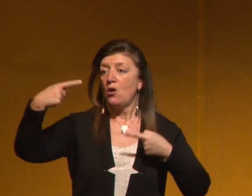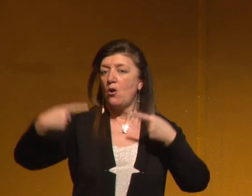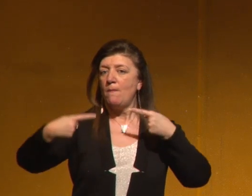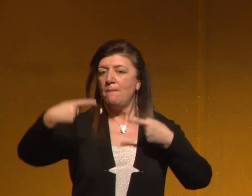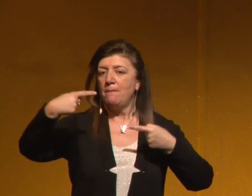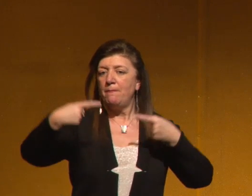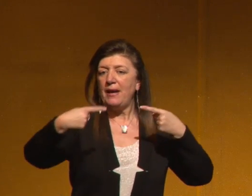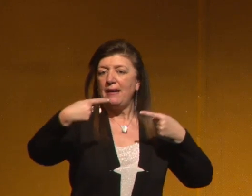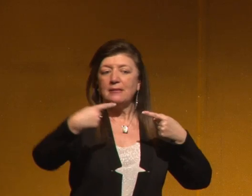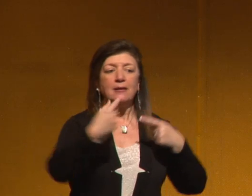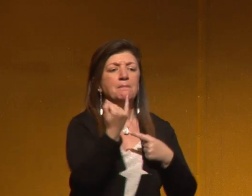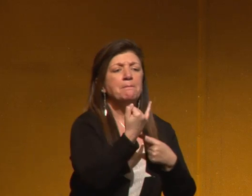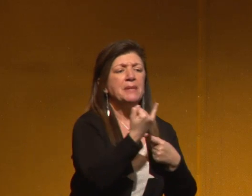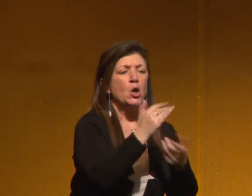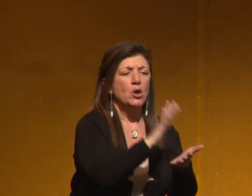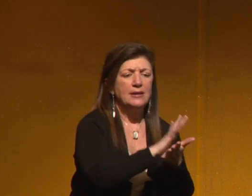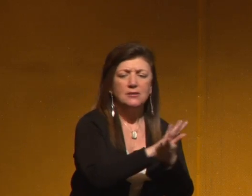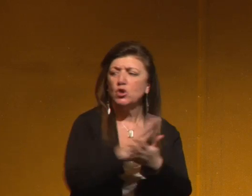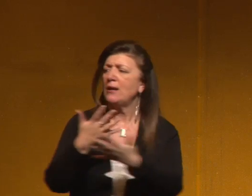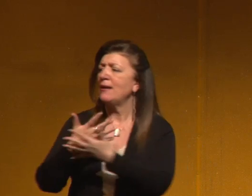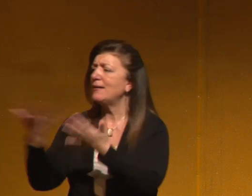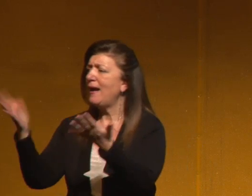grandi editori contro i piccoli editori